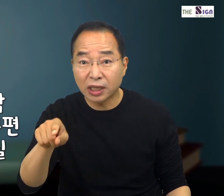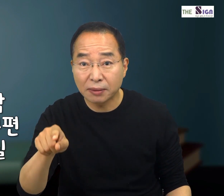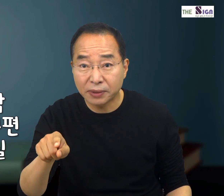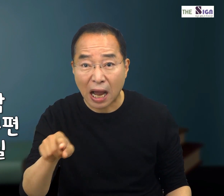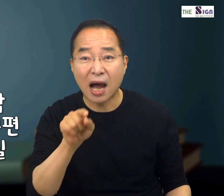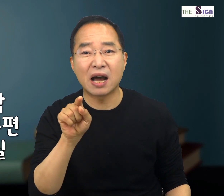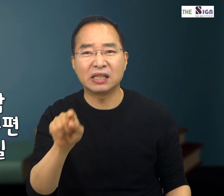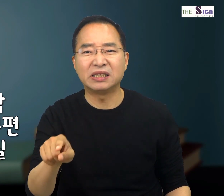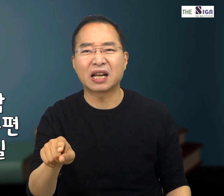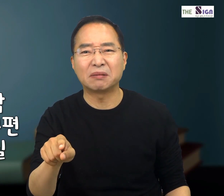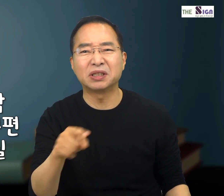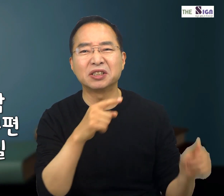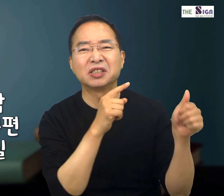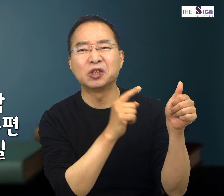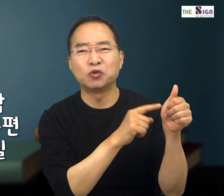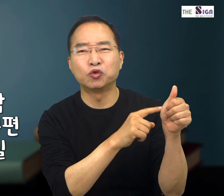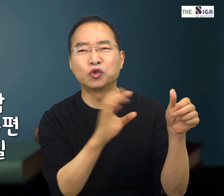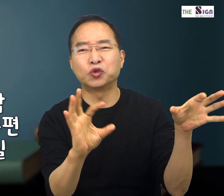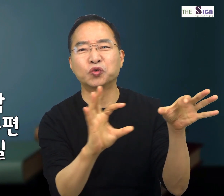사람인데 이 사람은 누구